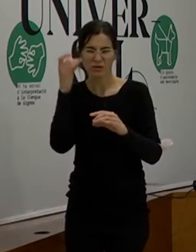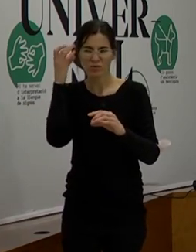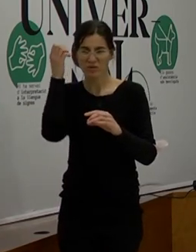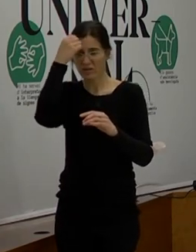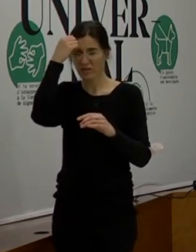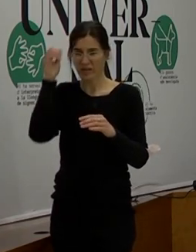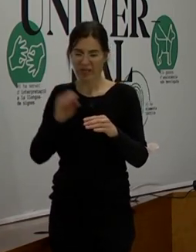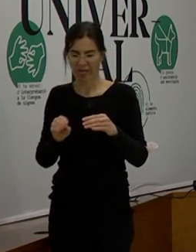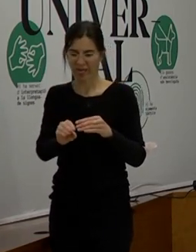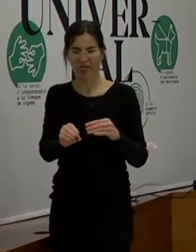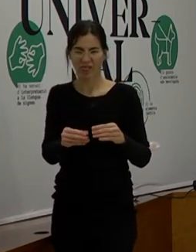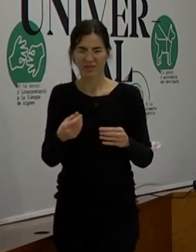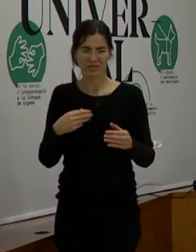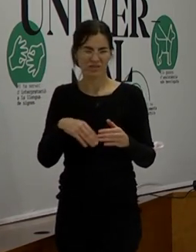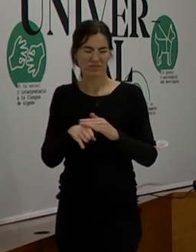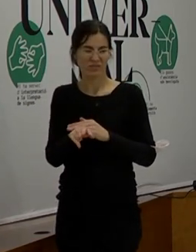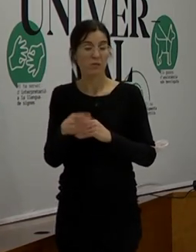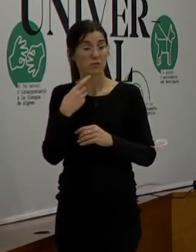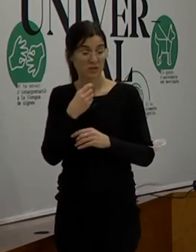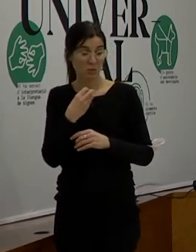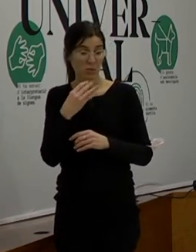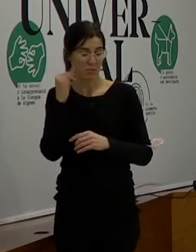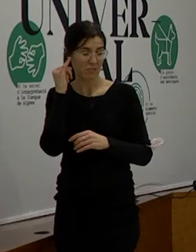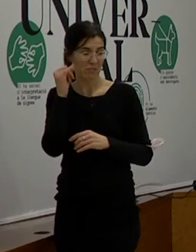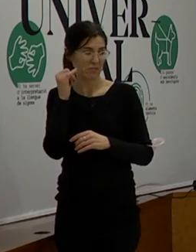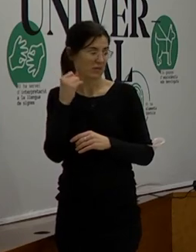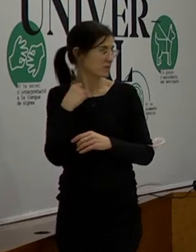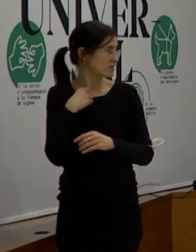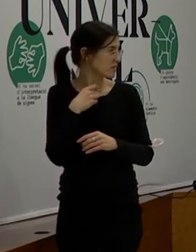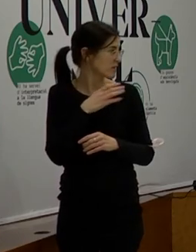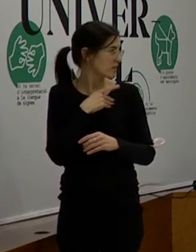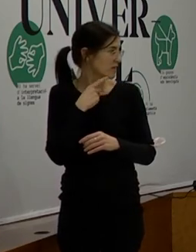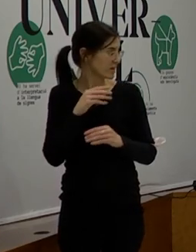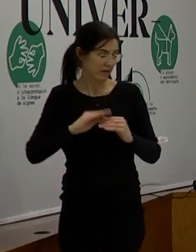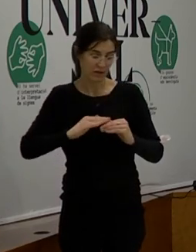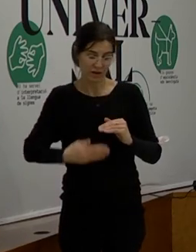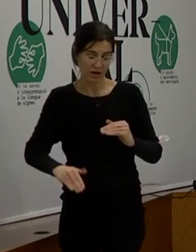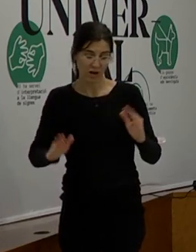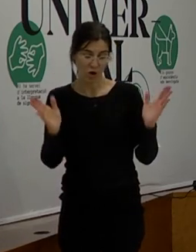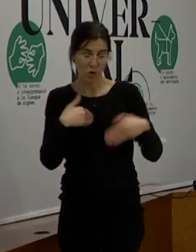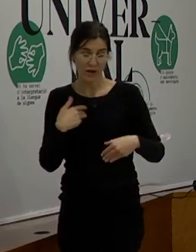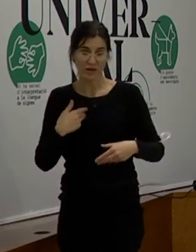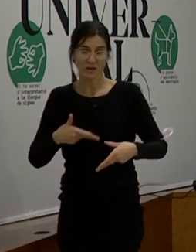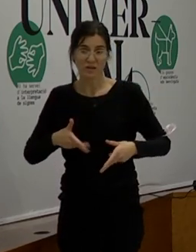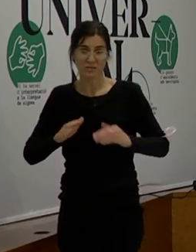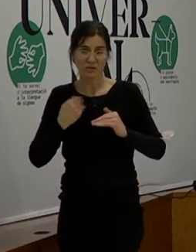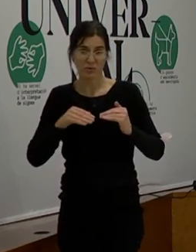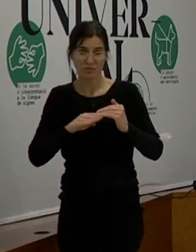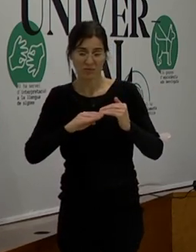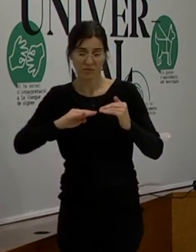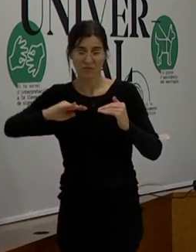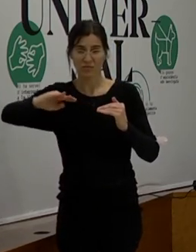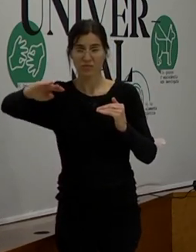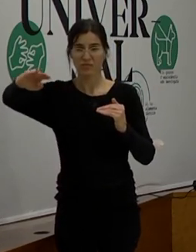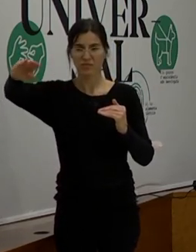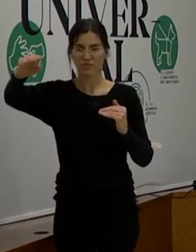¿vale? Però està molt bé, o sigui, no hi ha vorada, és que la calçada puja i